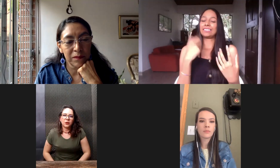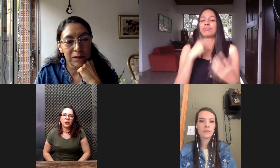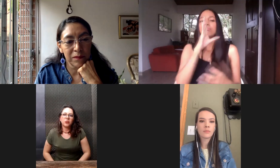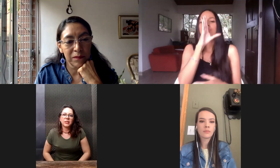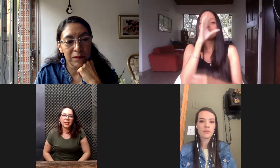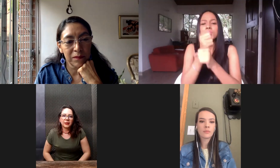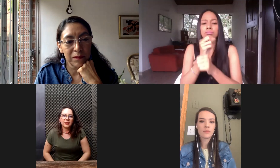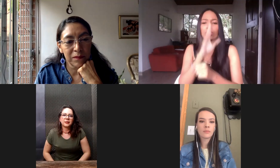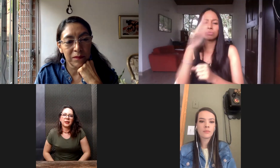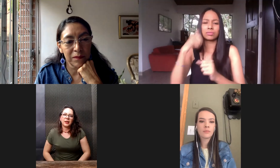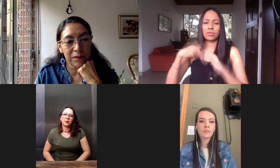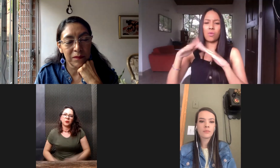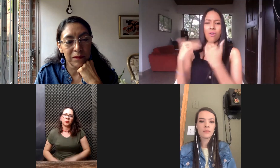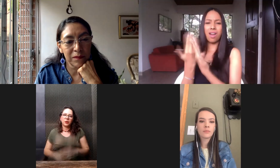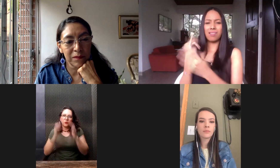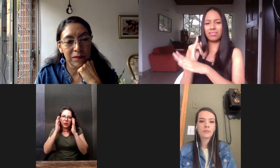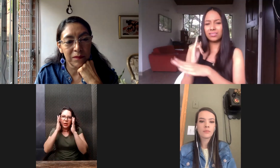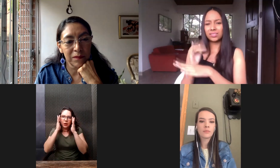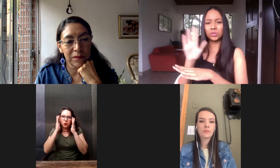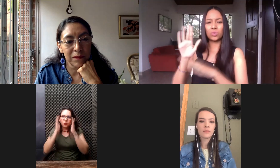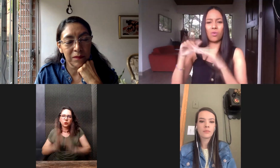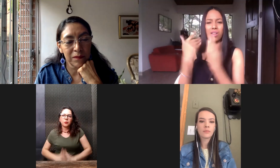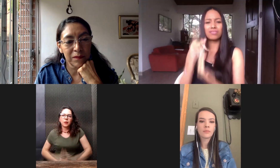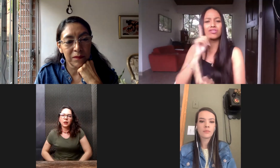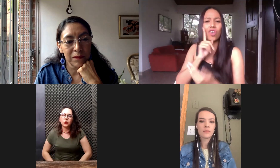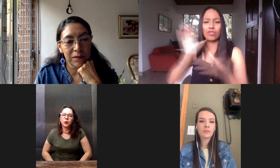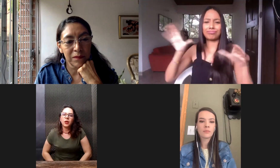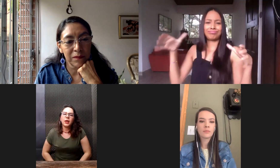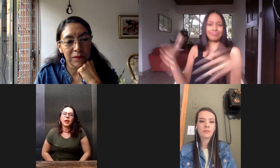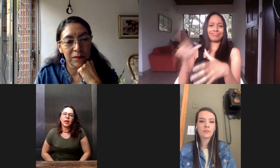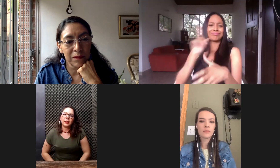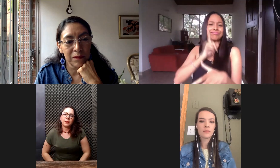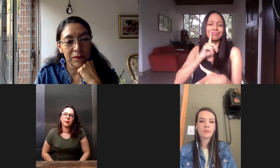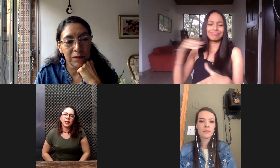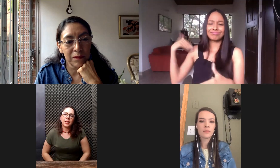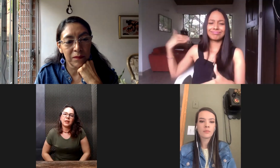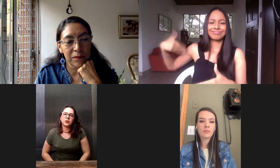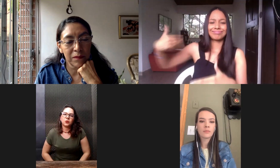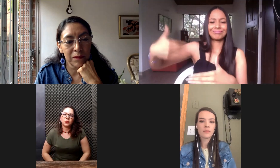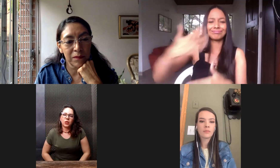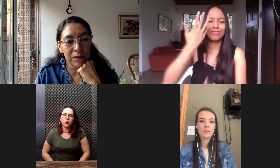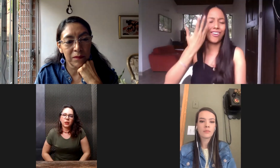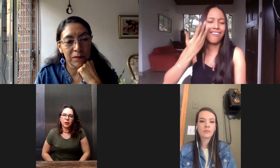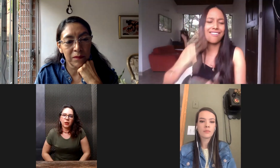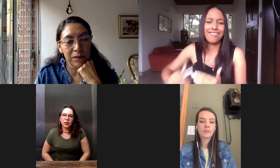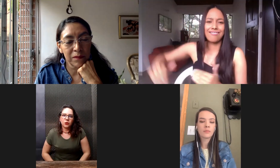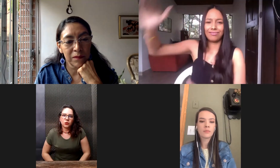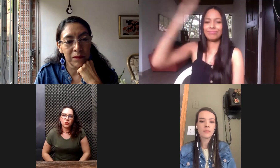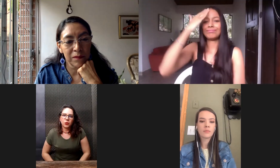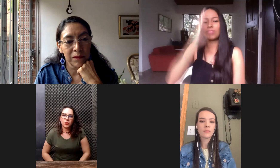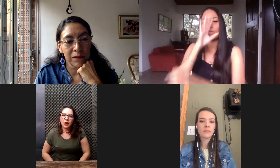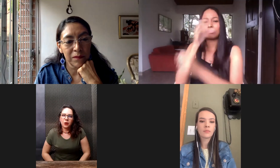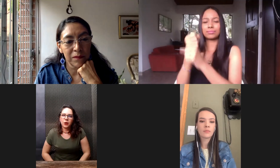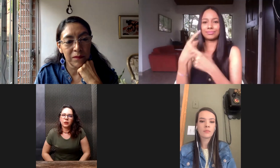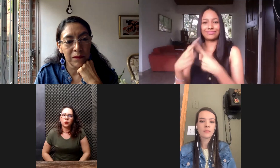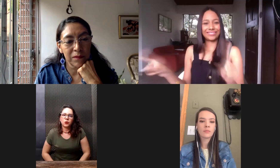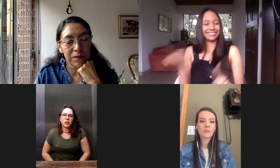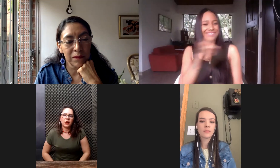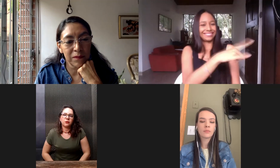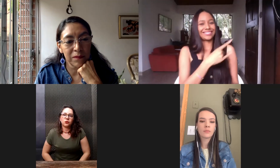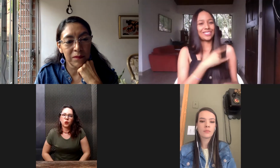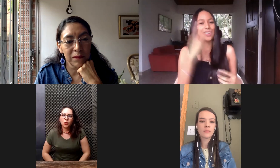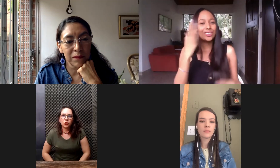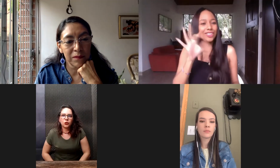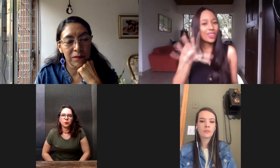eran oyentes y digamos que me fui acostumbrando. También en la institución educativa en la que yo estudiaba, todos